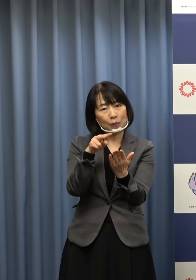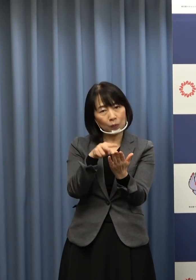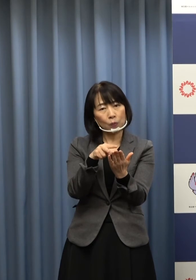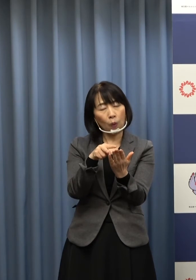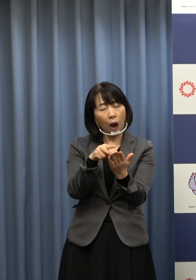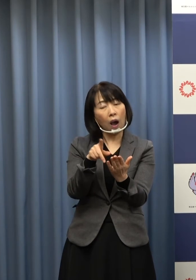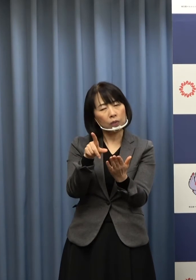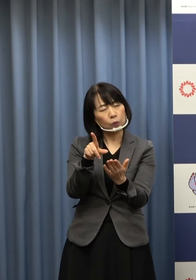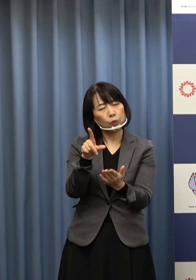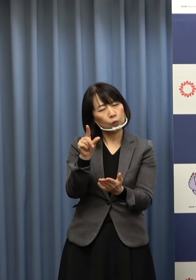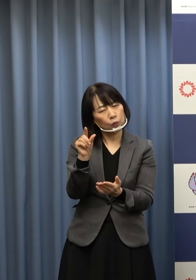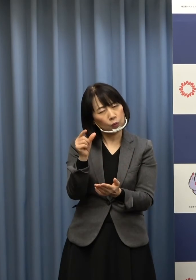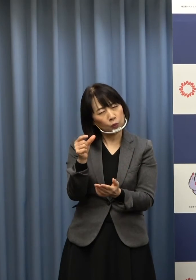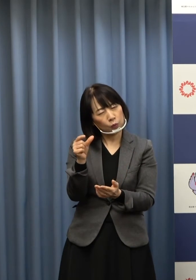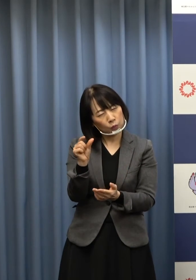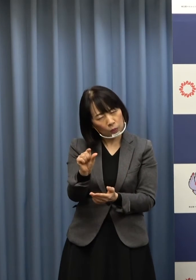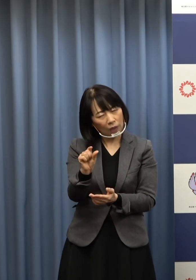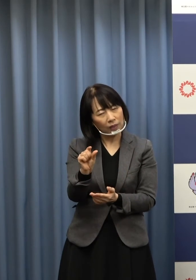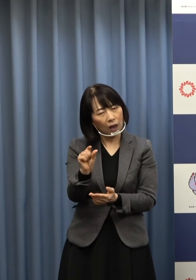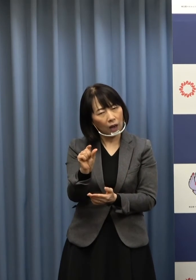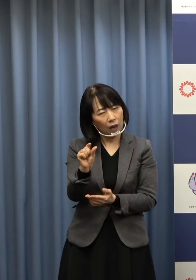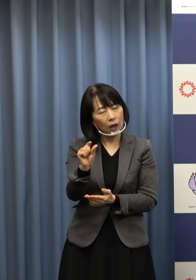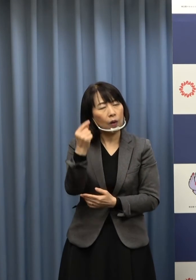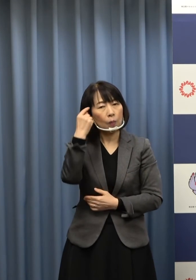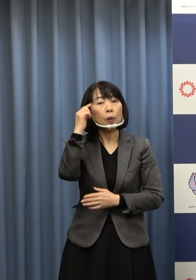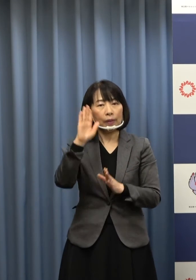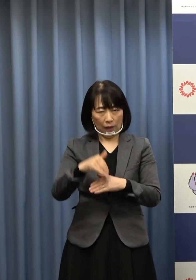たより少なかったというのは正直なところです。